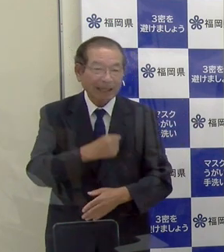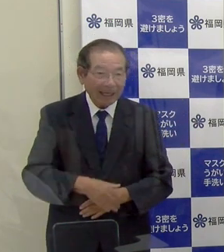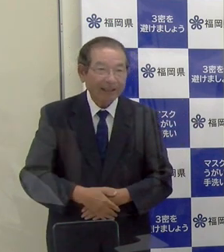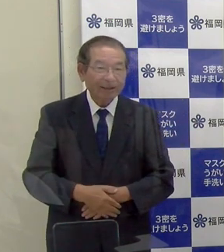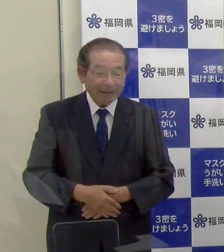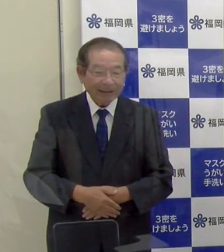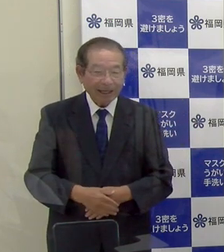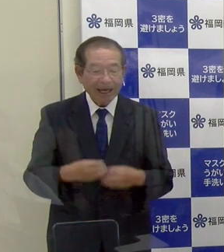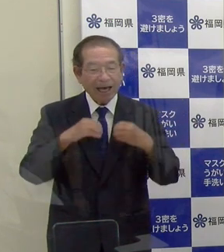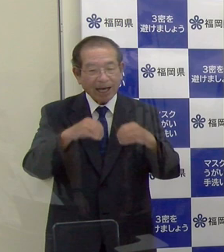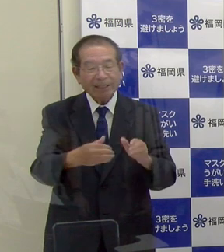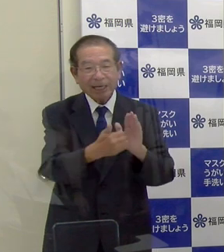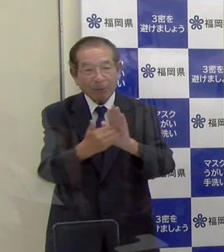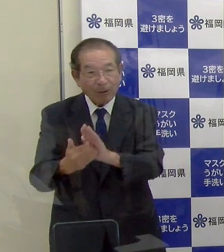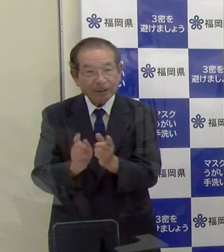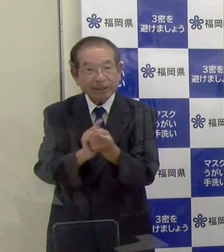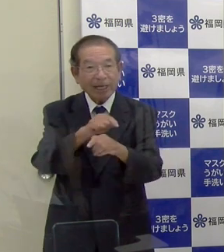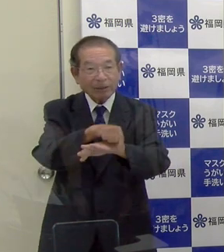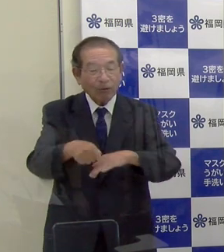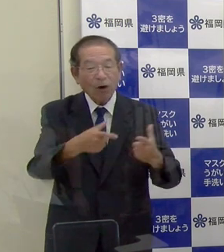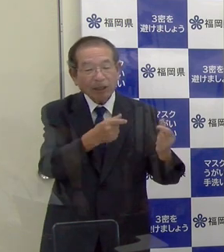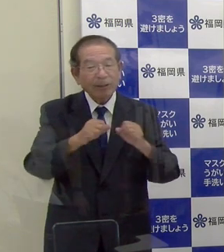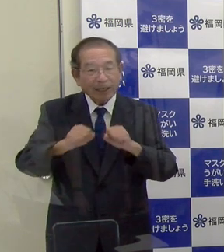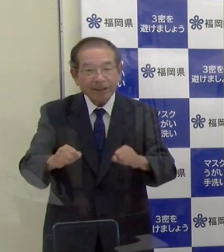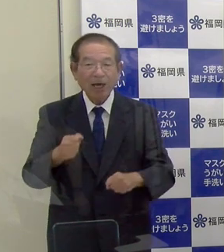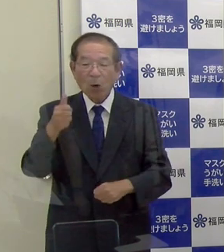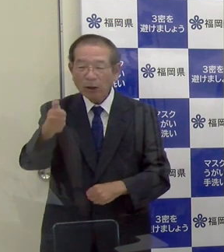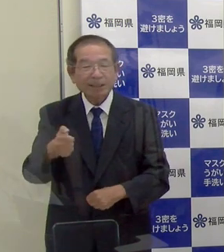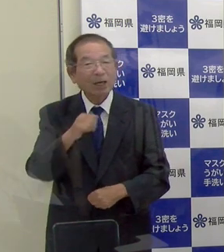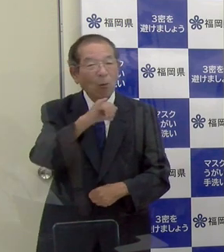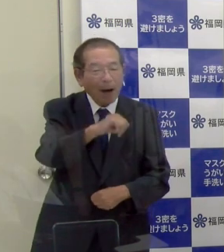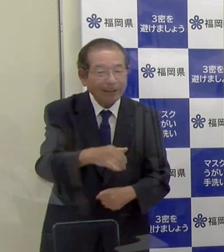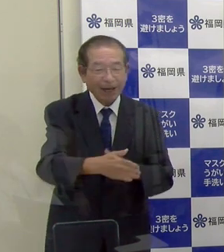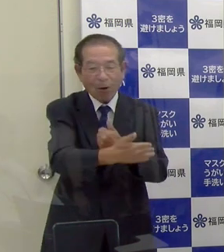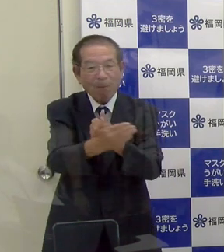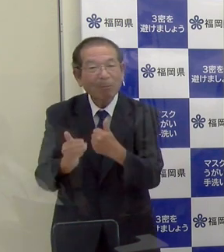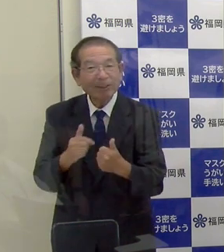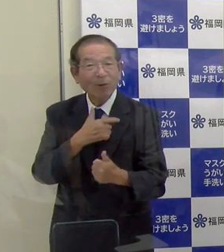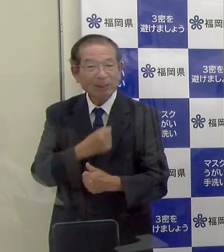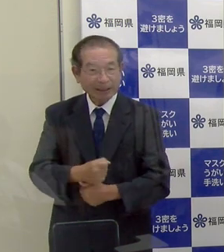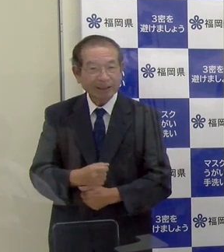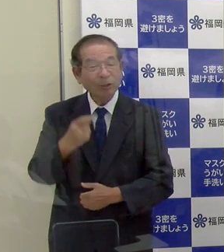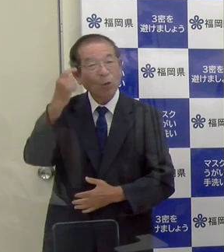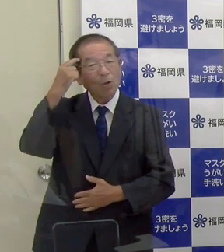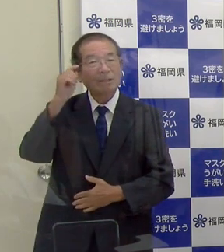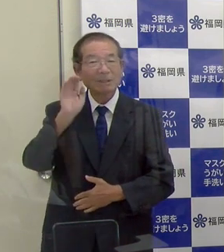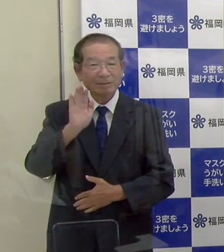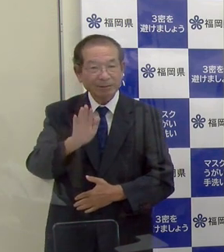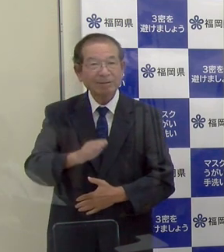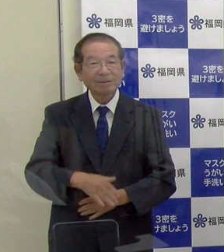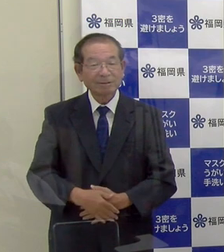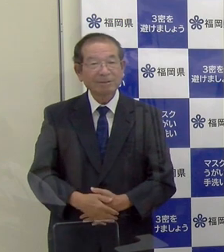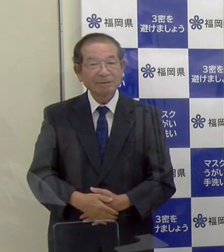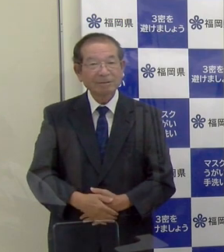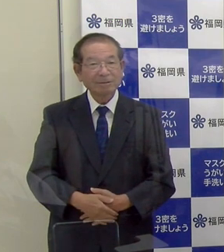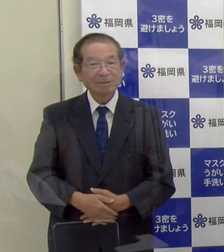感染防止対策を徹底しておじいちゃんおばあちゃんを守っていただきたいと思います